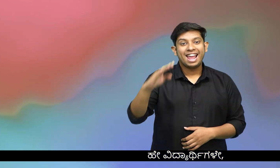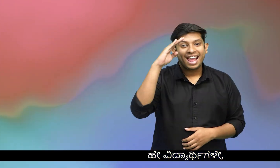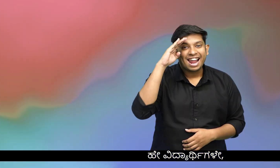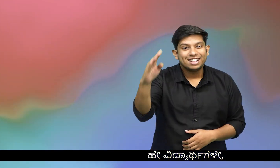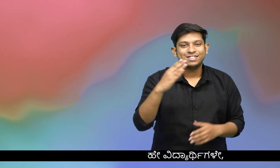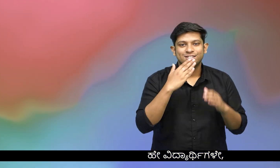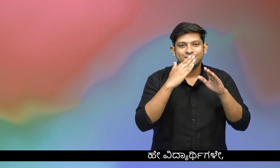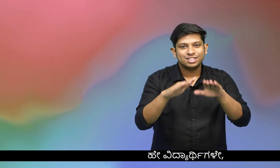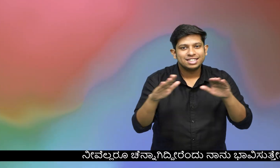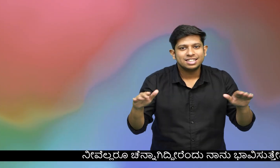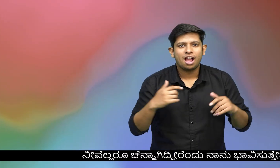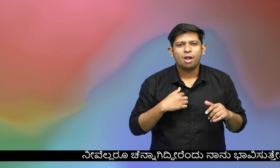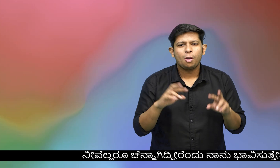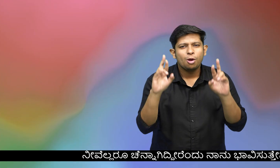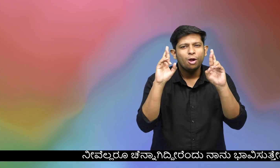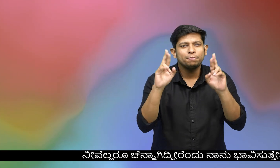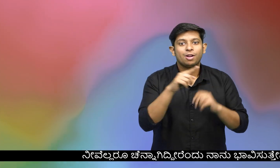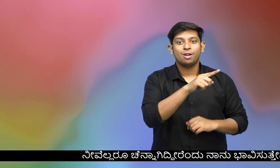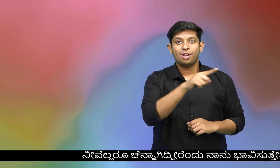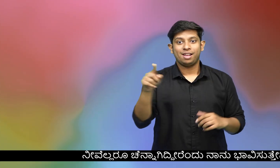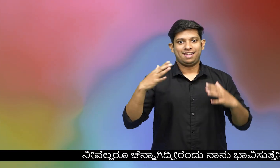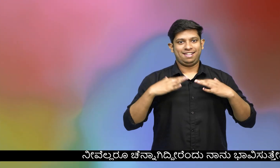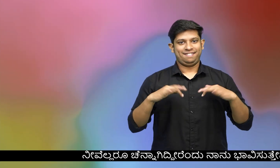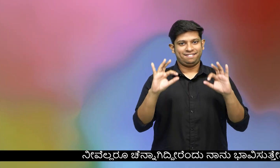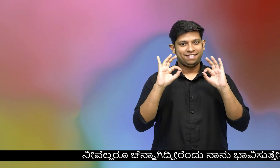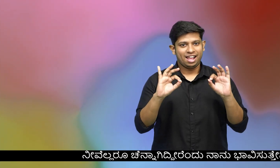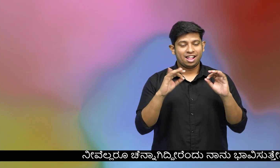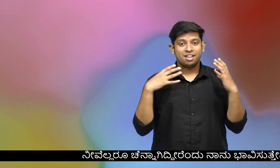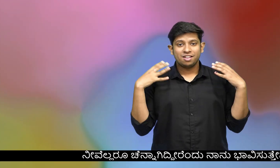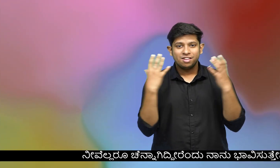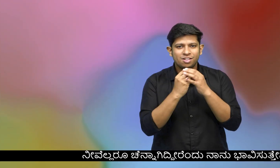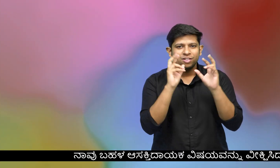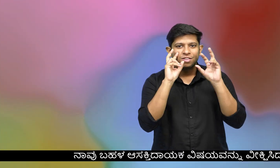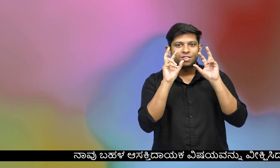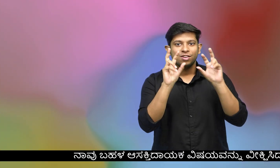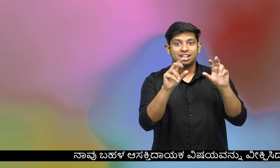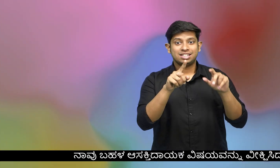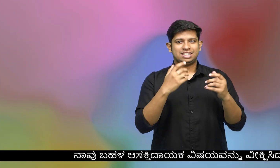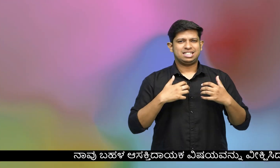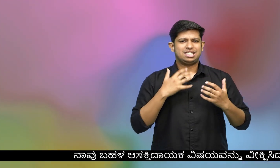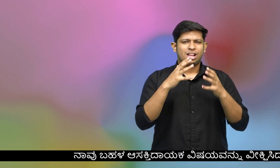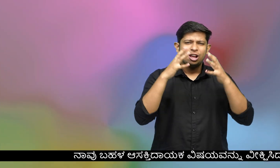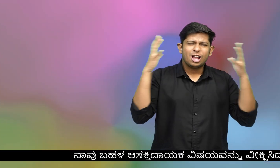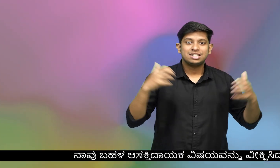ಹೇ ವಿದ್ಯಾರ್ಥಿಗಳೇ, ನೀವೆಲ್ಲರೂ ಚೆನ್ನಾಗಿದ್ದೀರಿ ಎಂದು ನಾನು ಭಾವಿಸುತ್ತೇನೆ. ನಾವು ಬಹಳ ಆಸಕ್ತಿದಾಯಕ